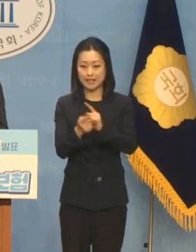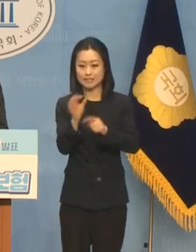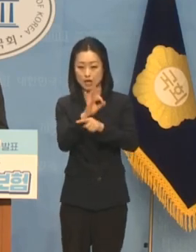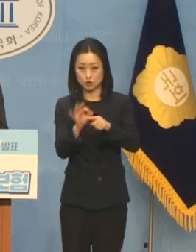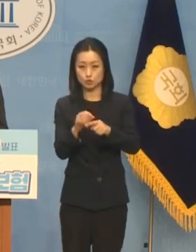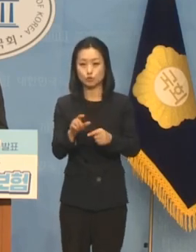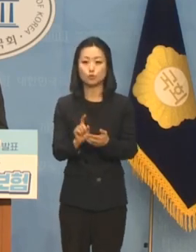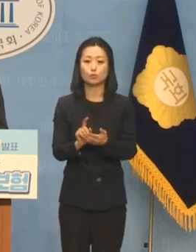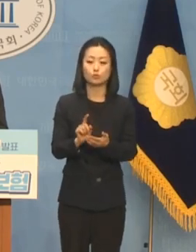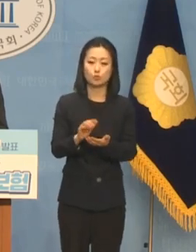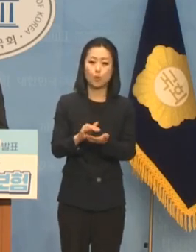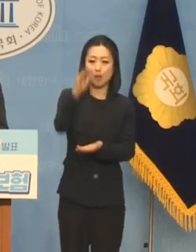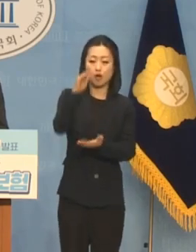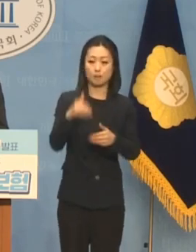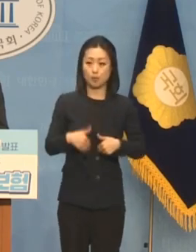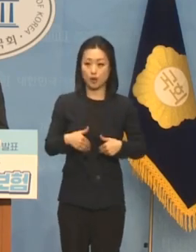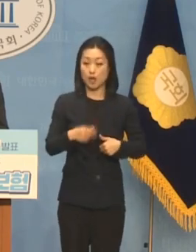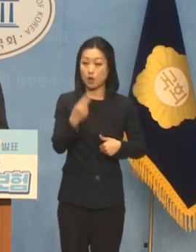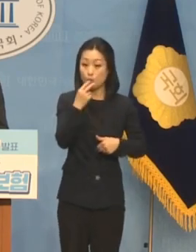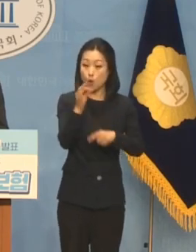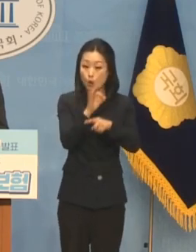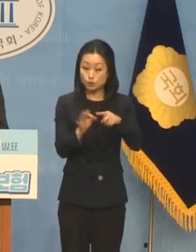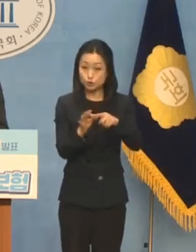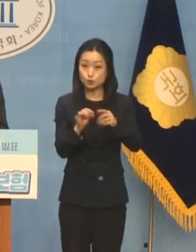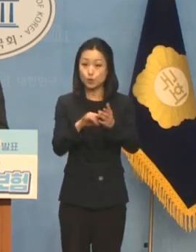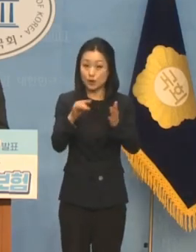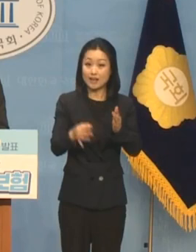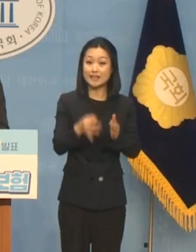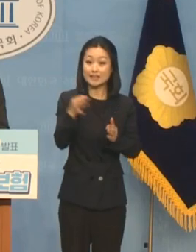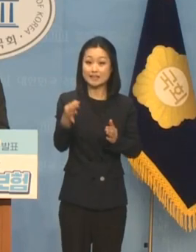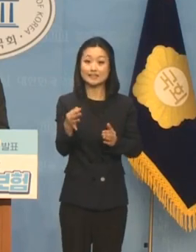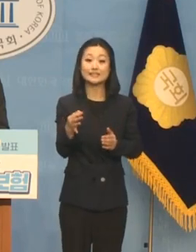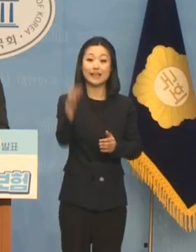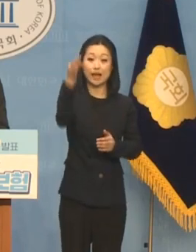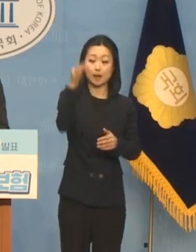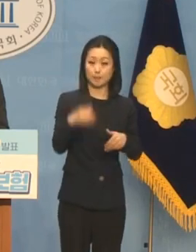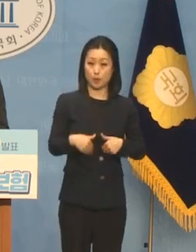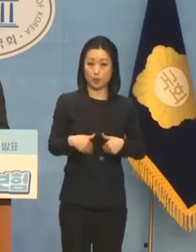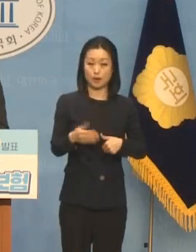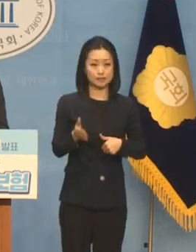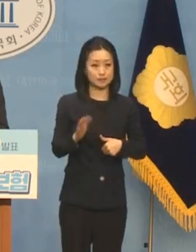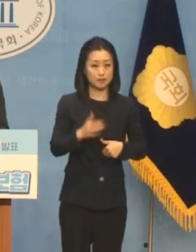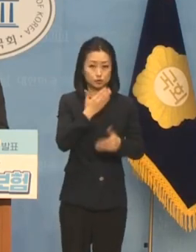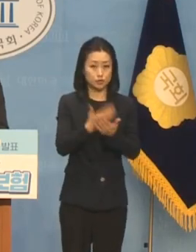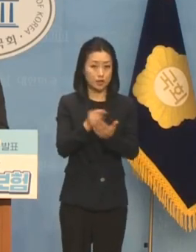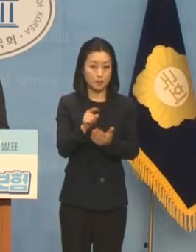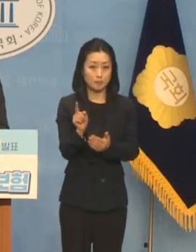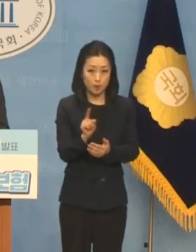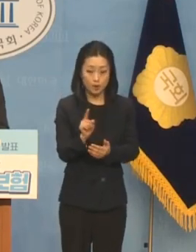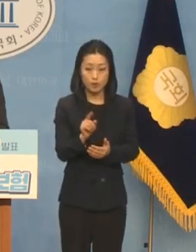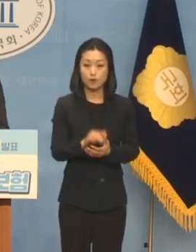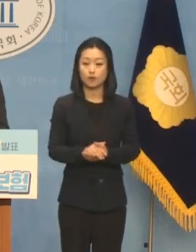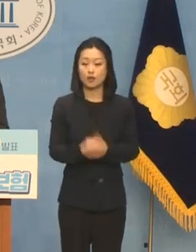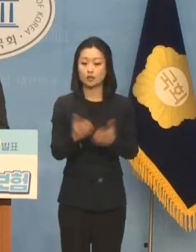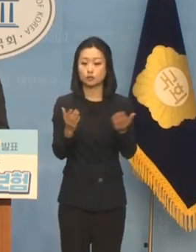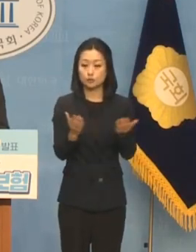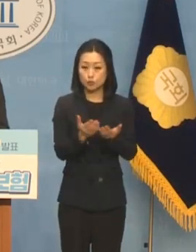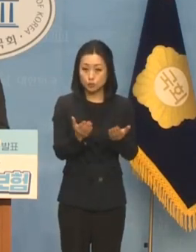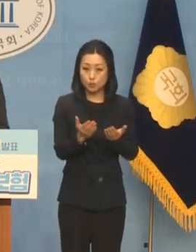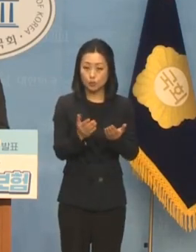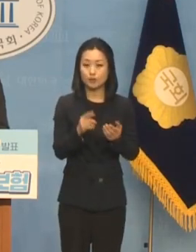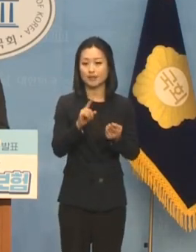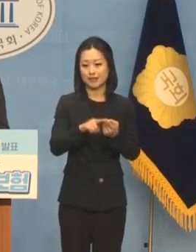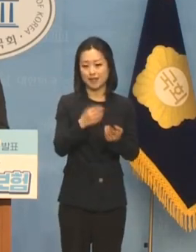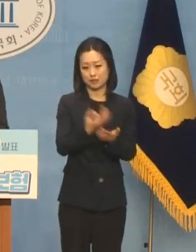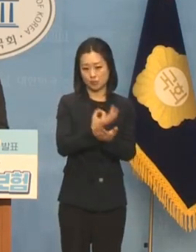안전성 확보를 위한 보험료율 인상도 필요합니다. 하지만 가장 시급한 과제는 노동시장